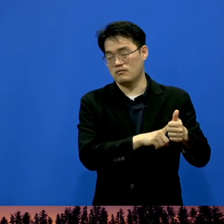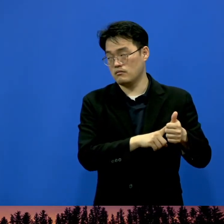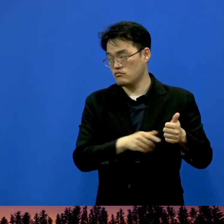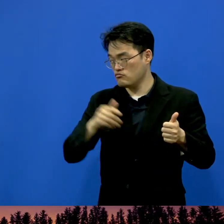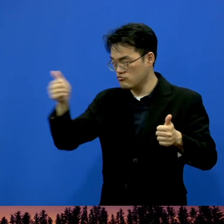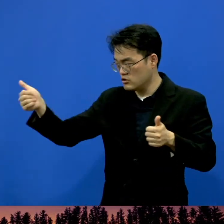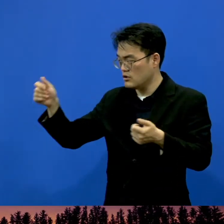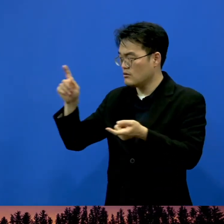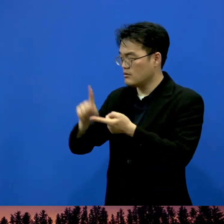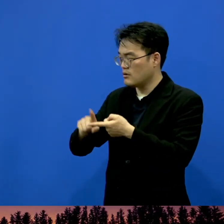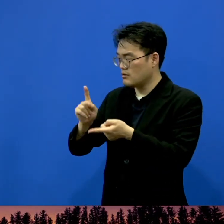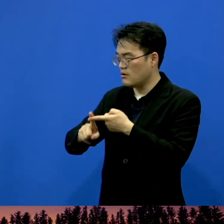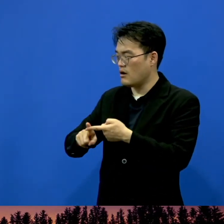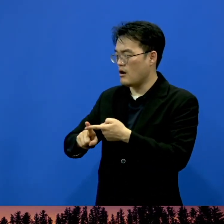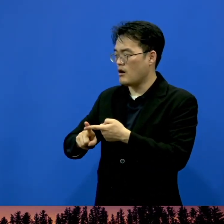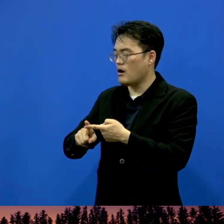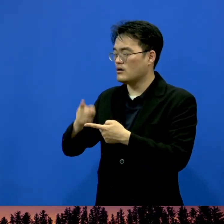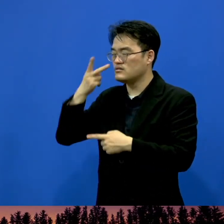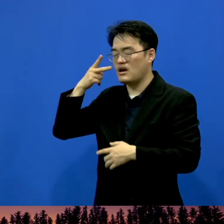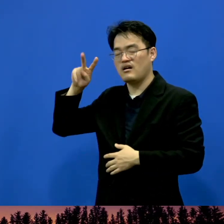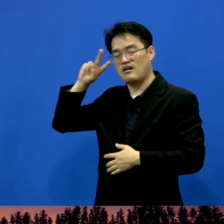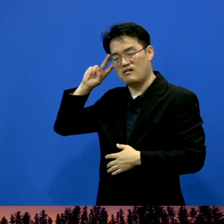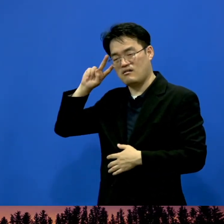주인에 대한 관점이 잘못된 겁니다.